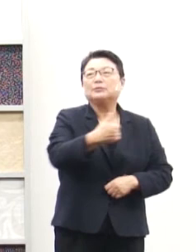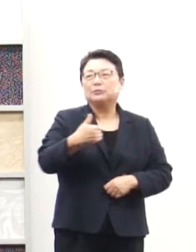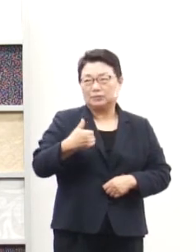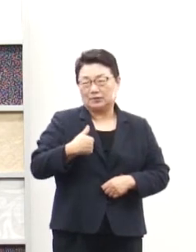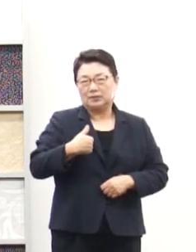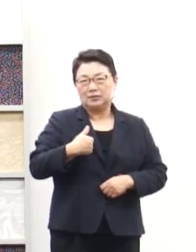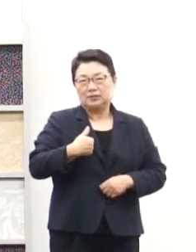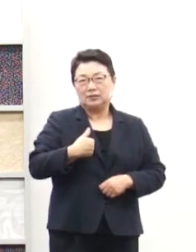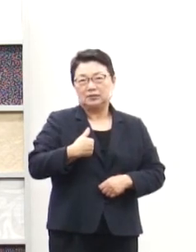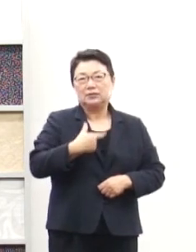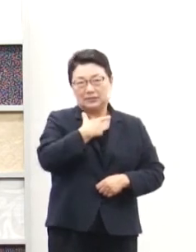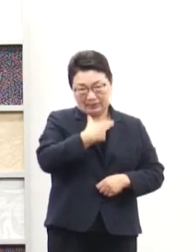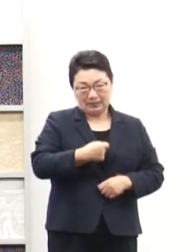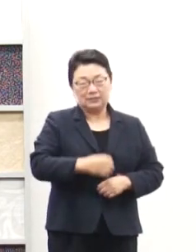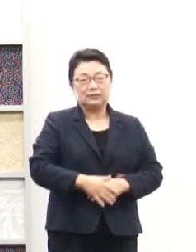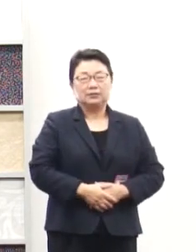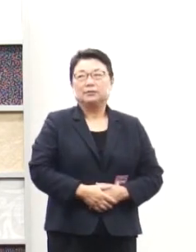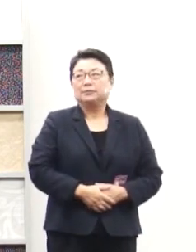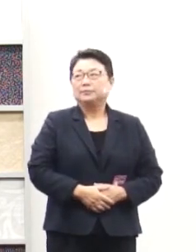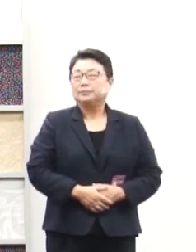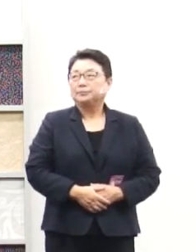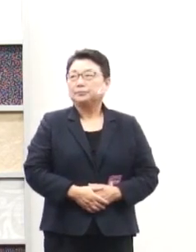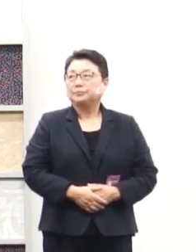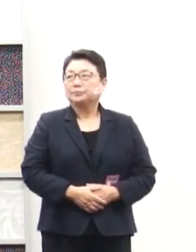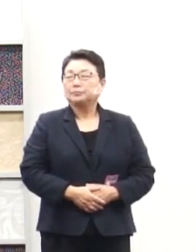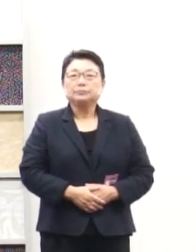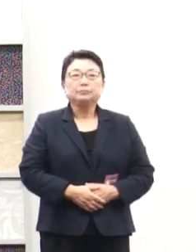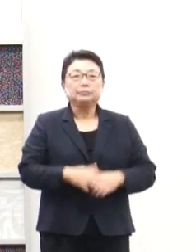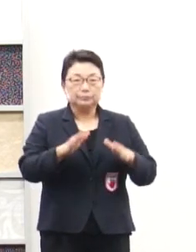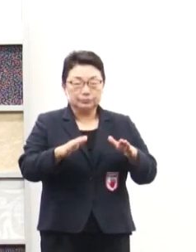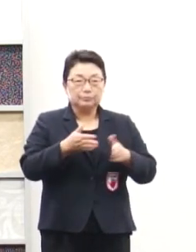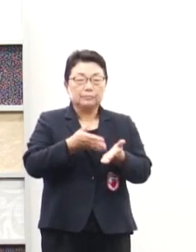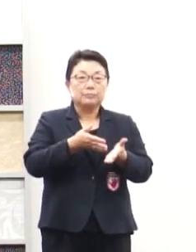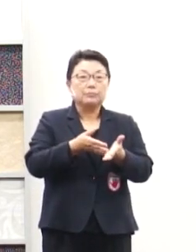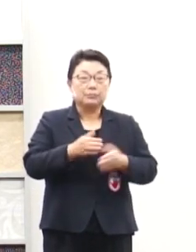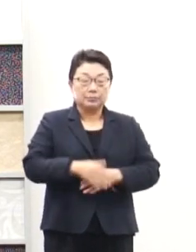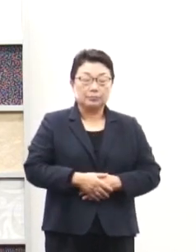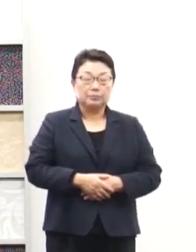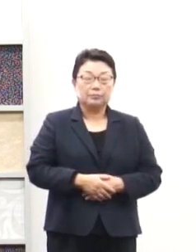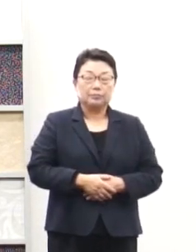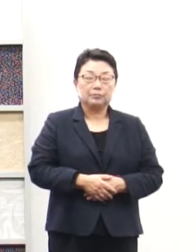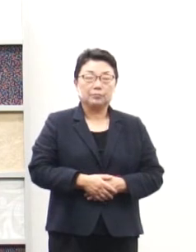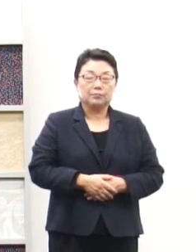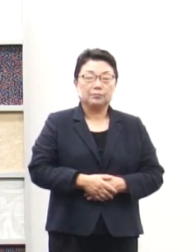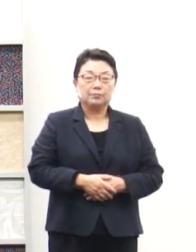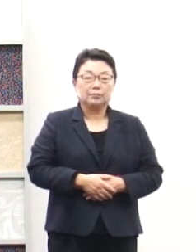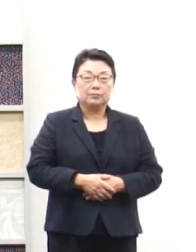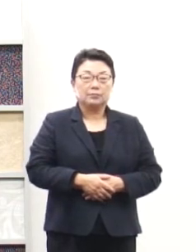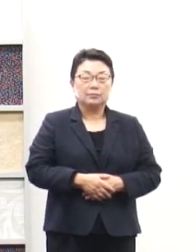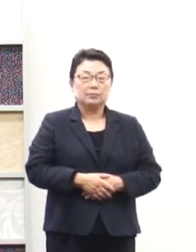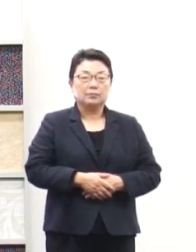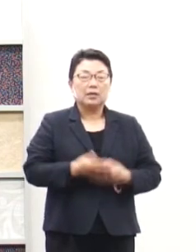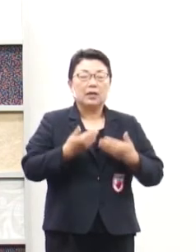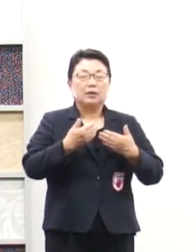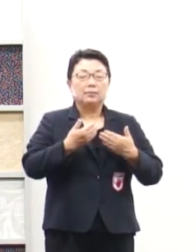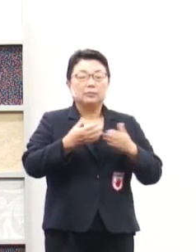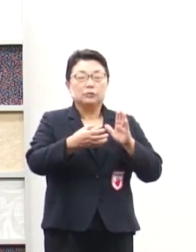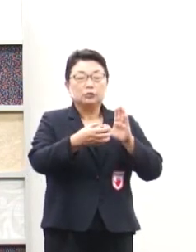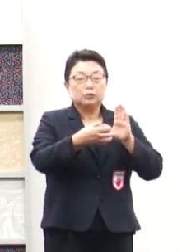にという状況です。 今の話は、そもそもグリーンゾーンを持ってい